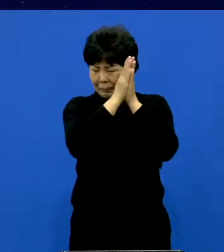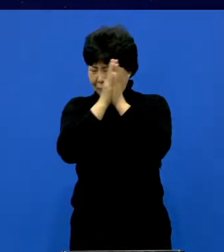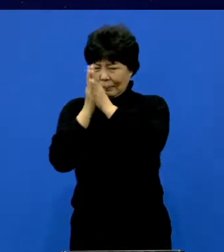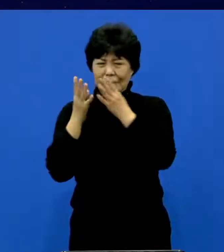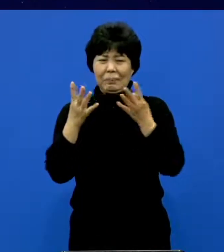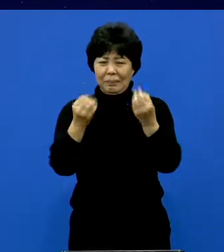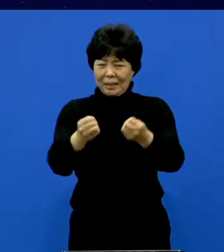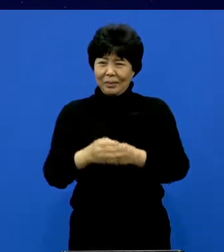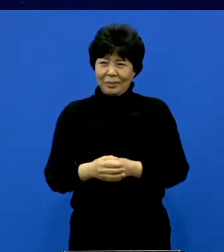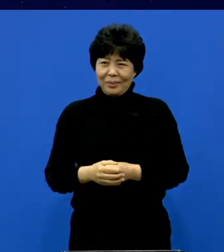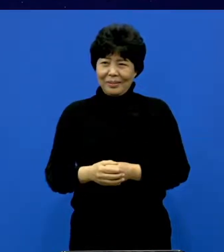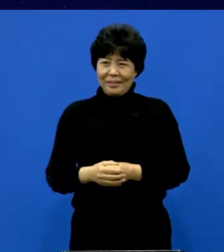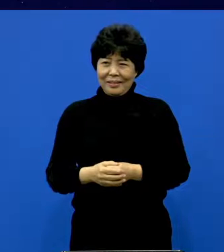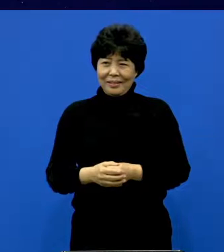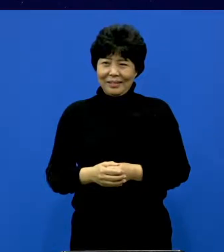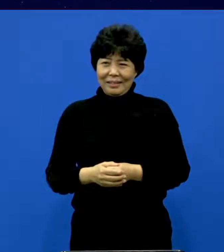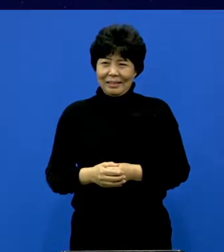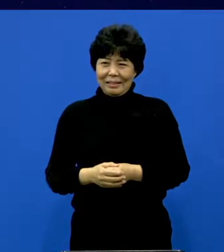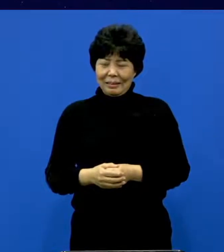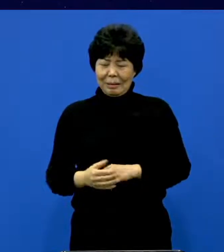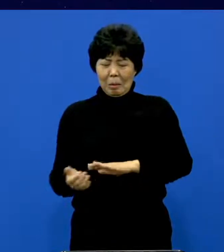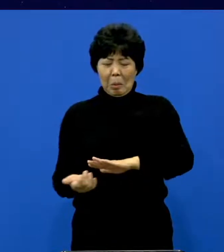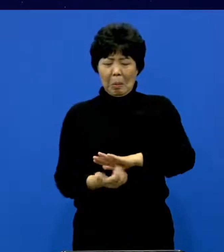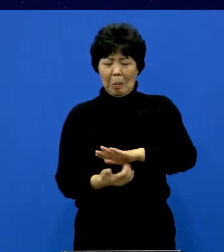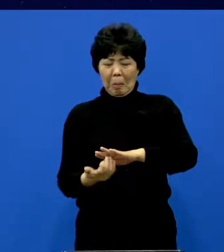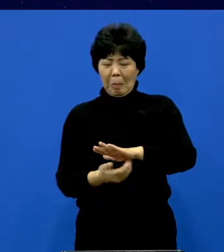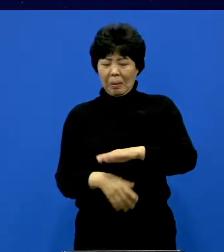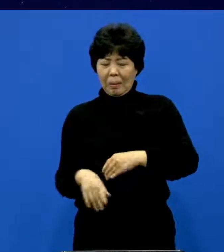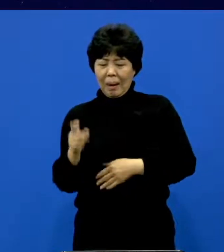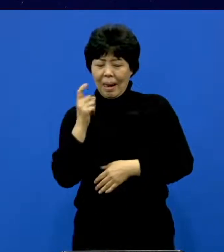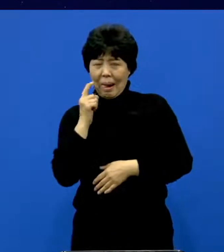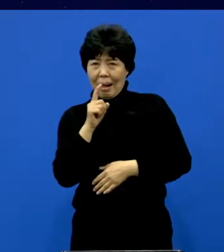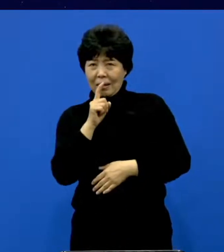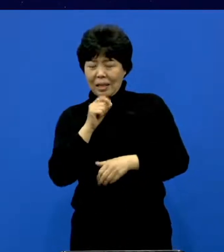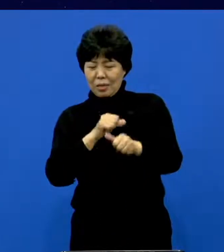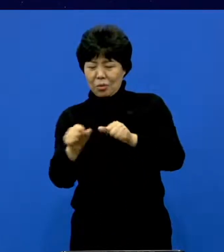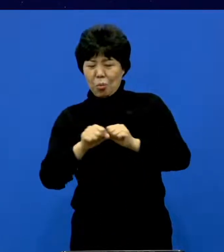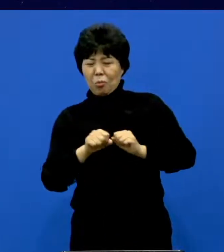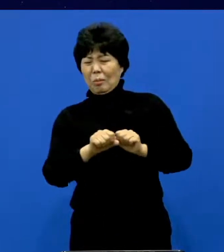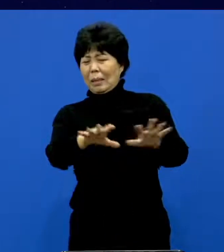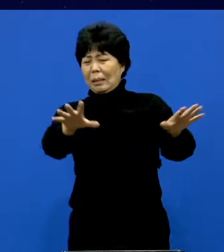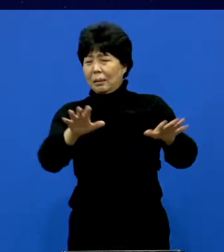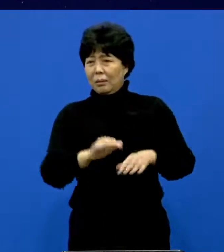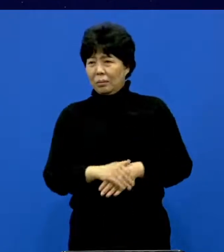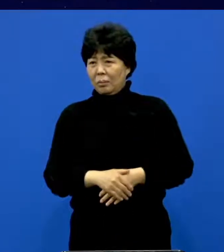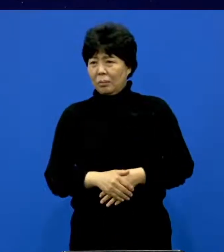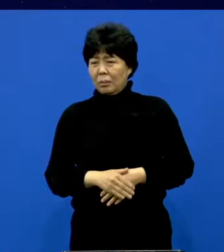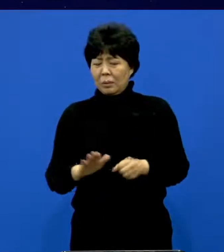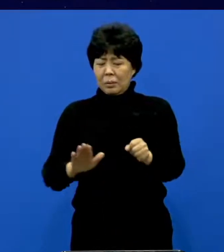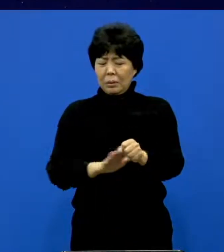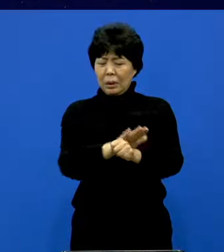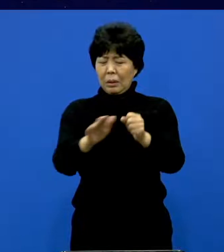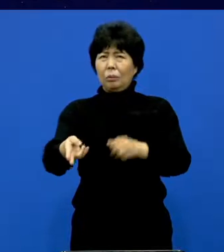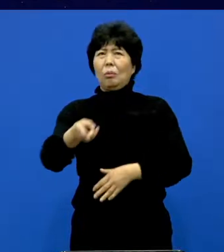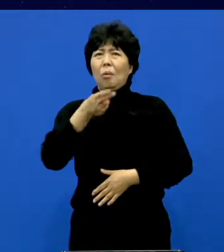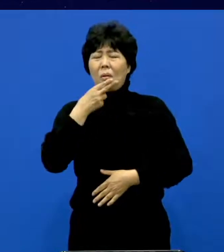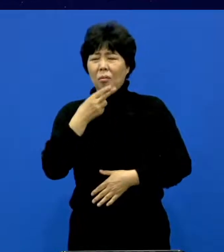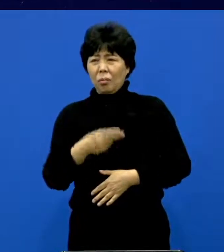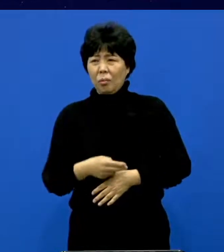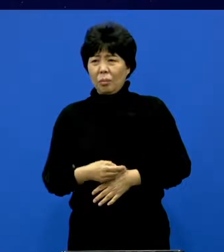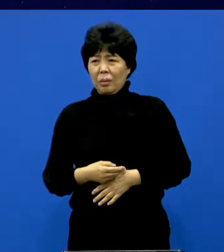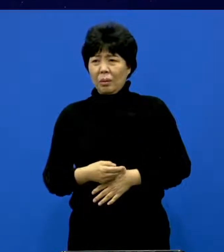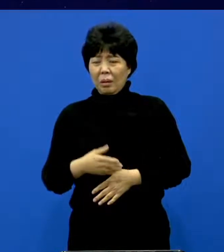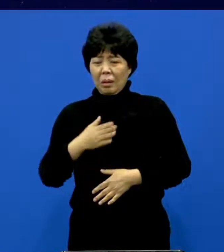막 그 안에 들어가니까 막 음해도 있고 루머도 퍼뜨리고 무정하고 편가르기